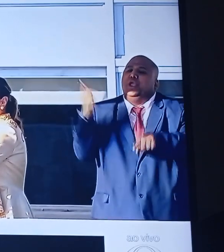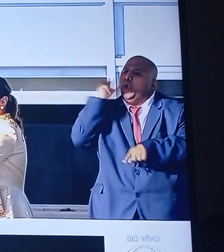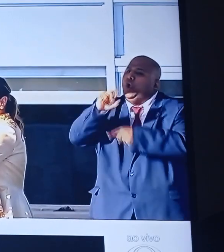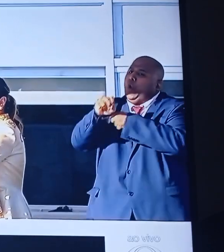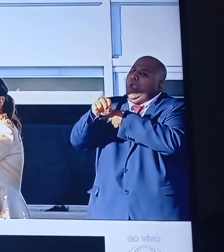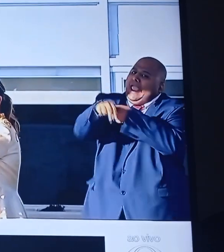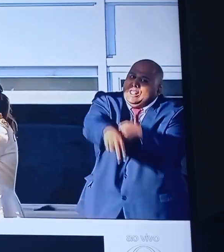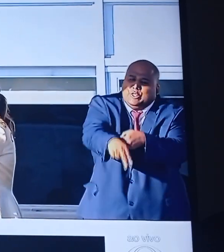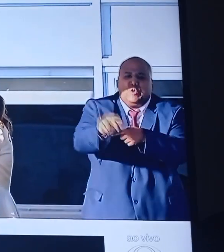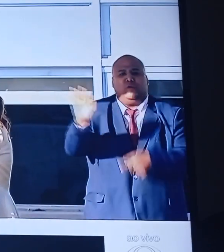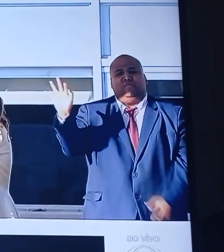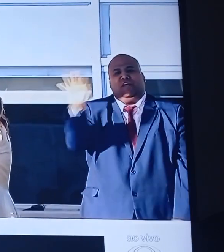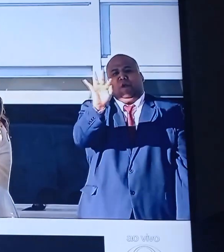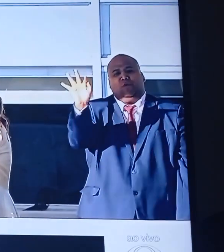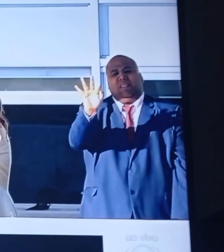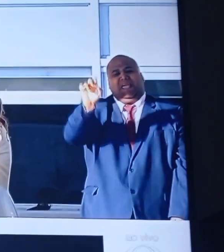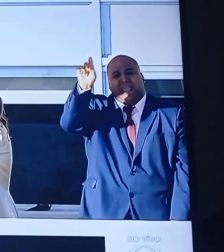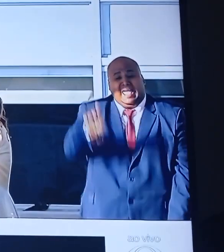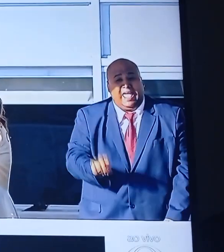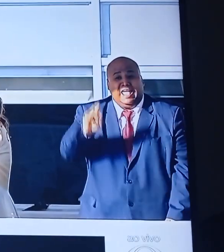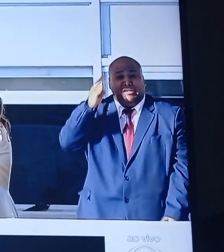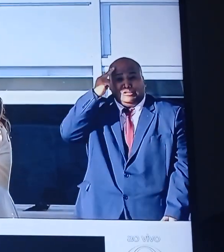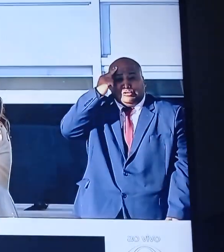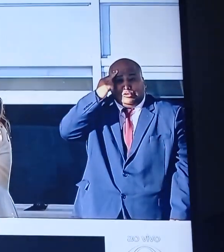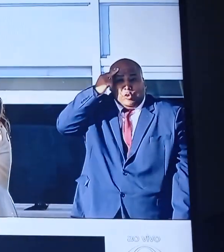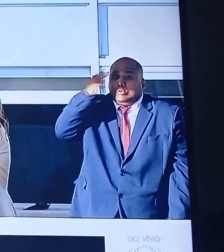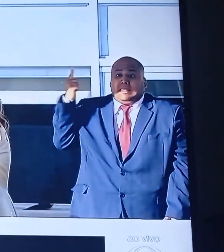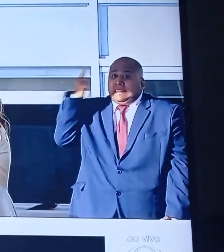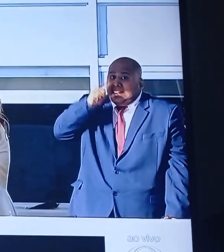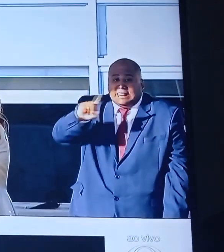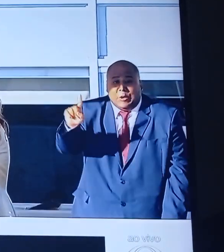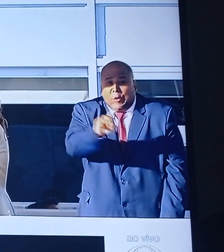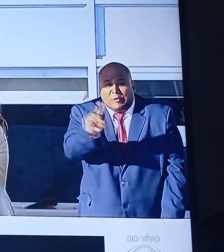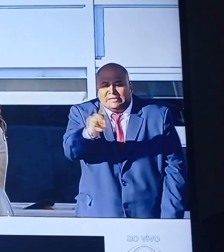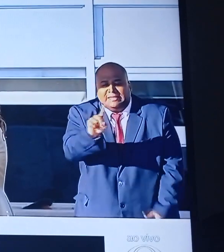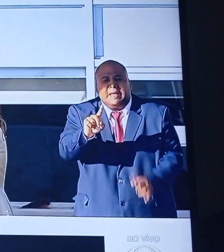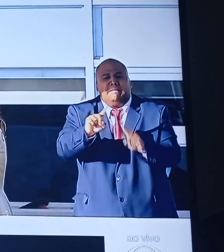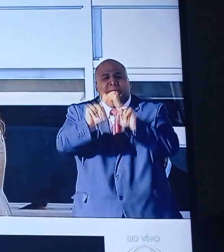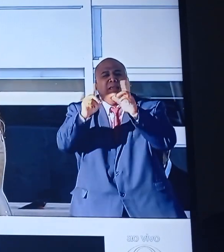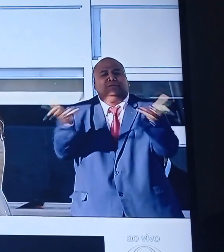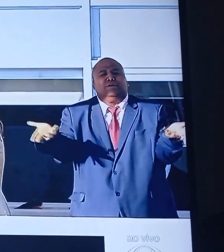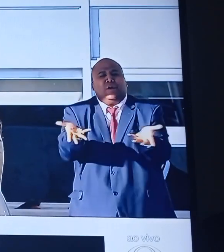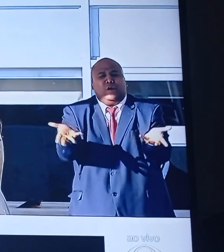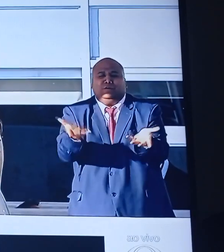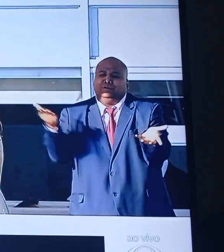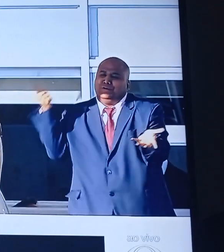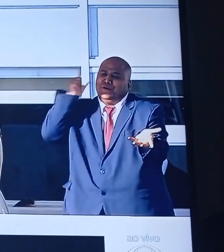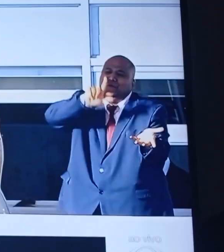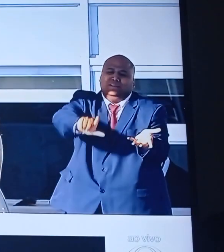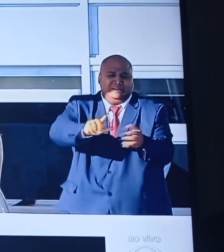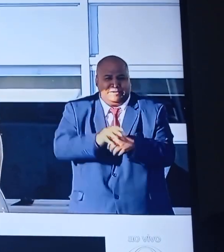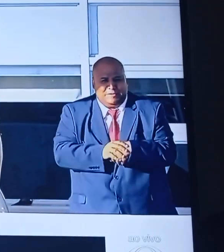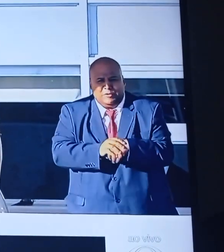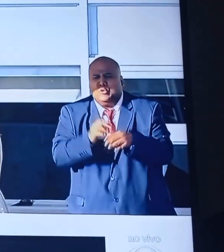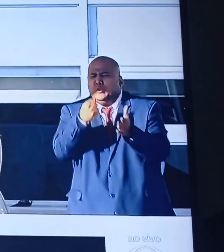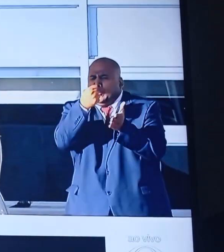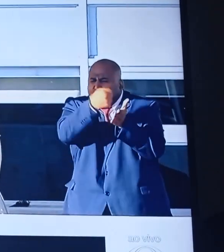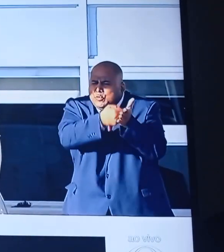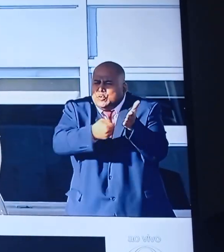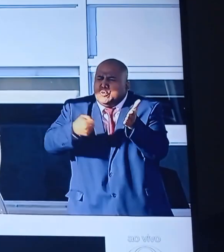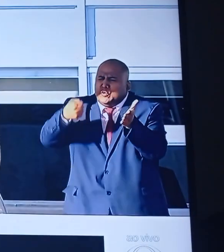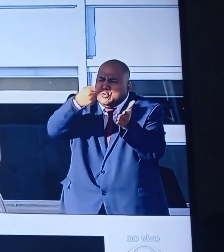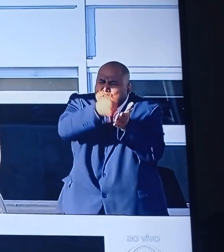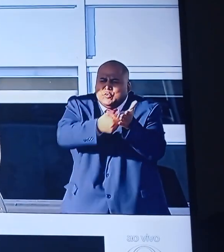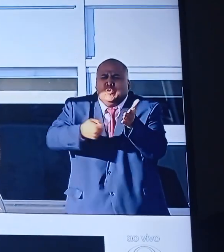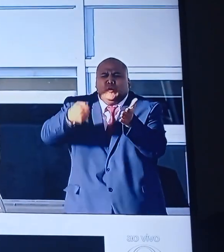diploma universitário era um sonho inalcançável, tornarem-se doutores. Combatemos